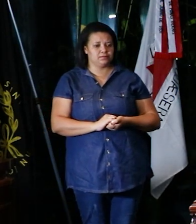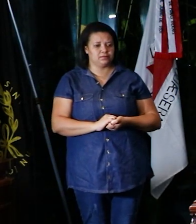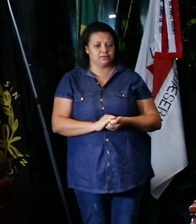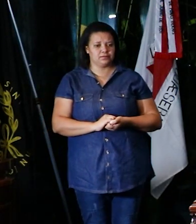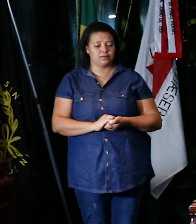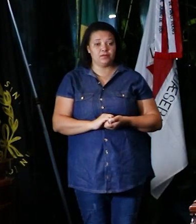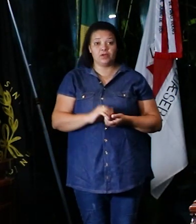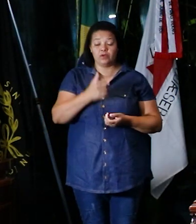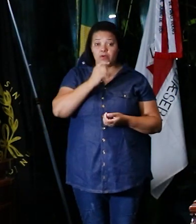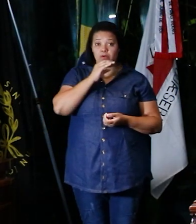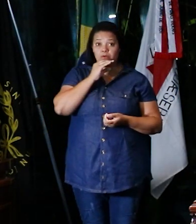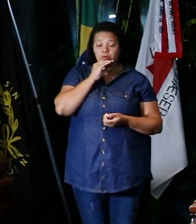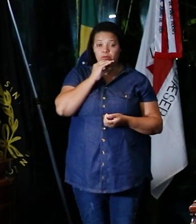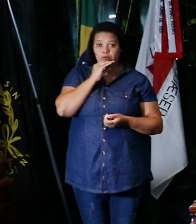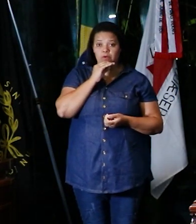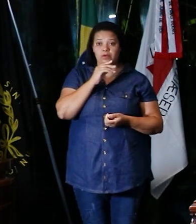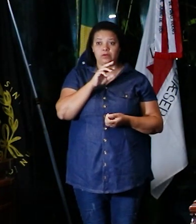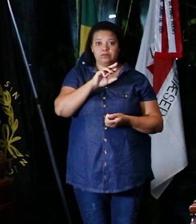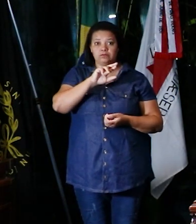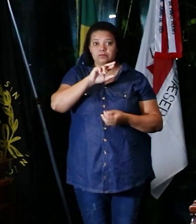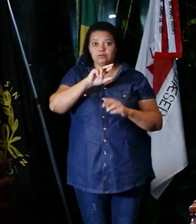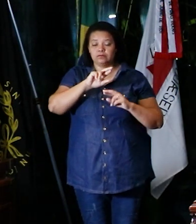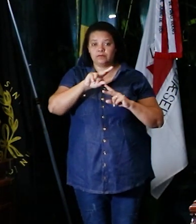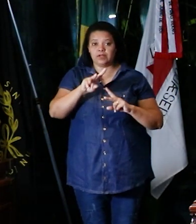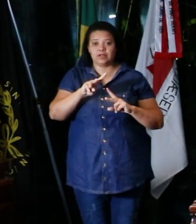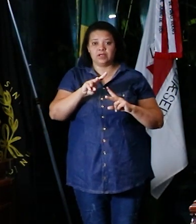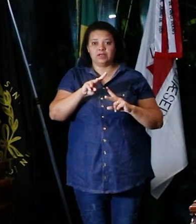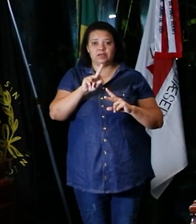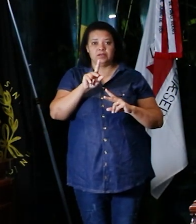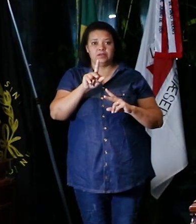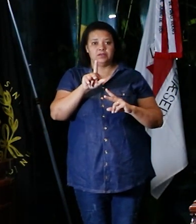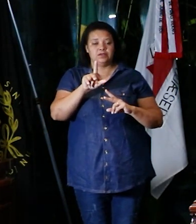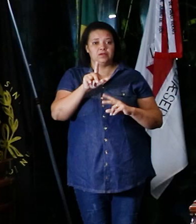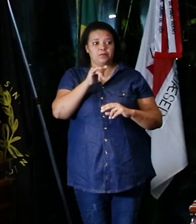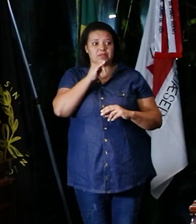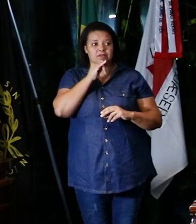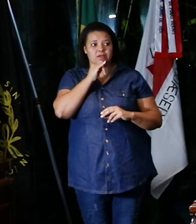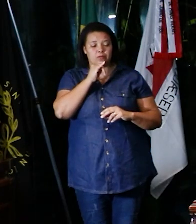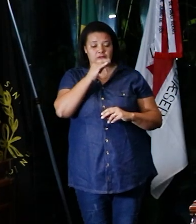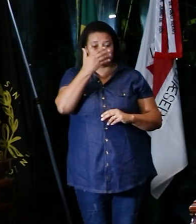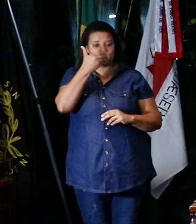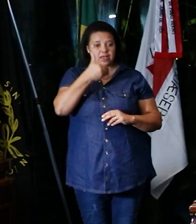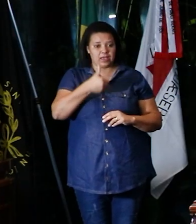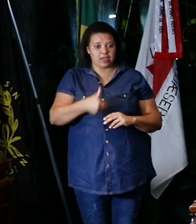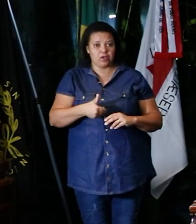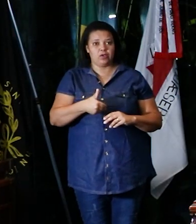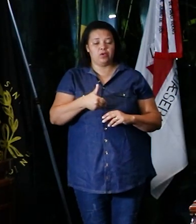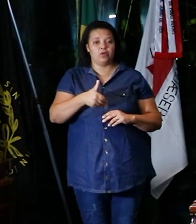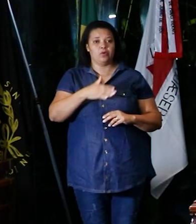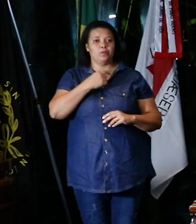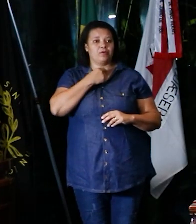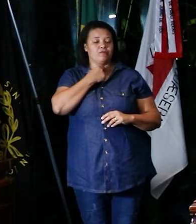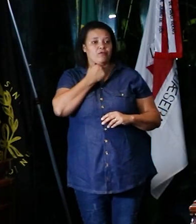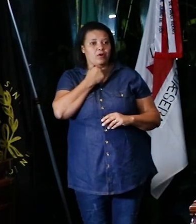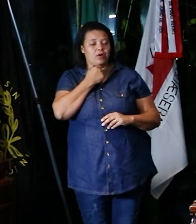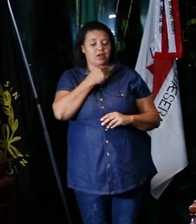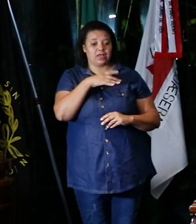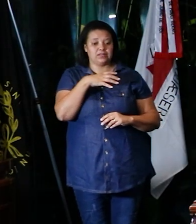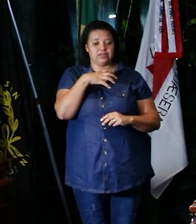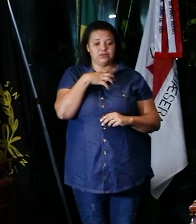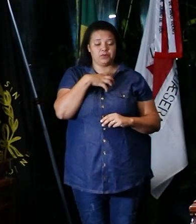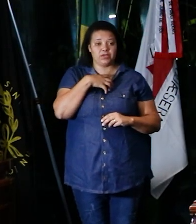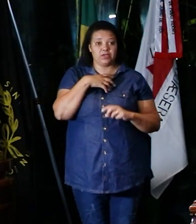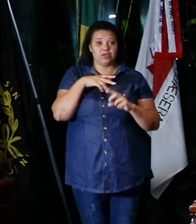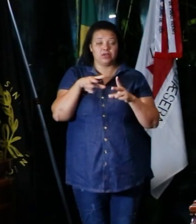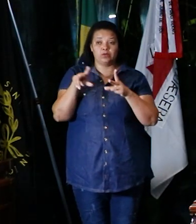ele faz questão de que seja ele, a sua voz, o seu sentimento, a sua forma de ver